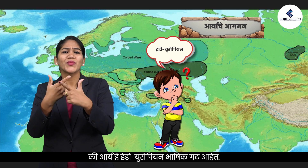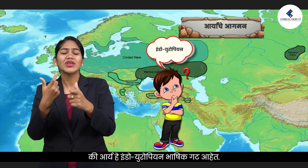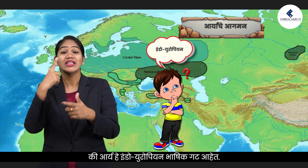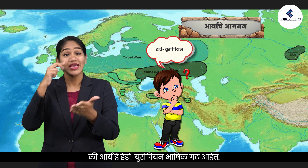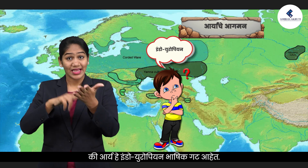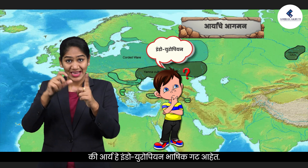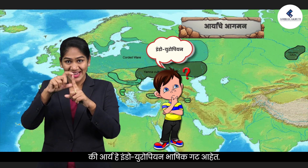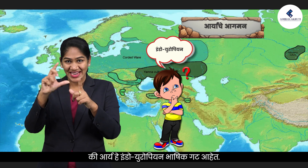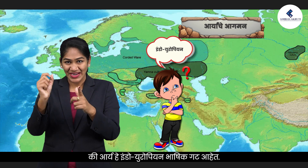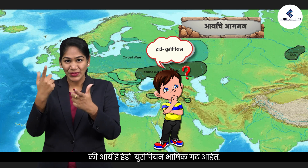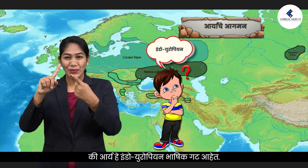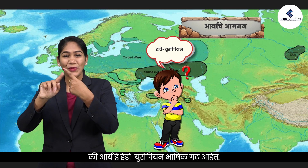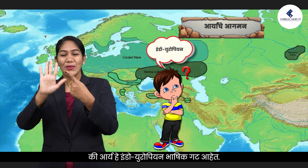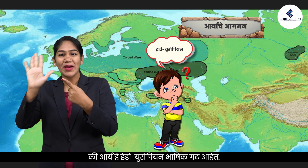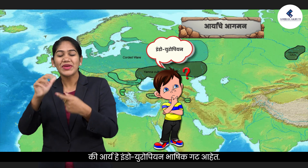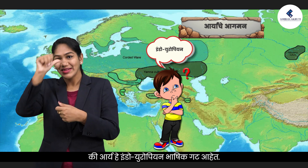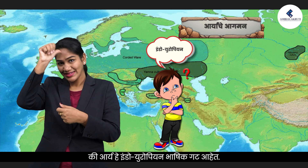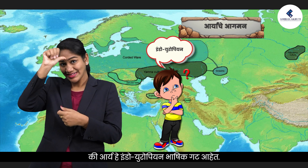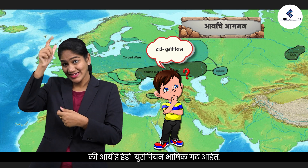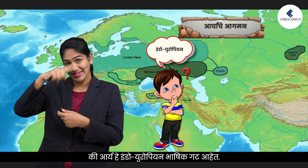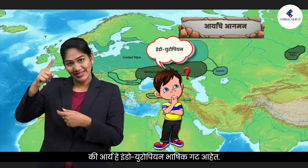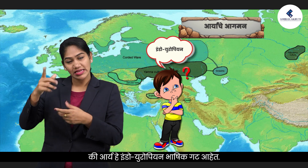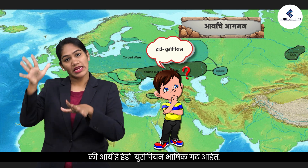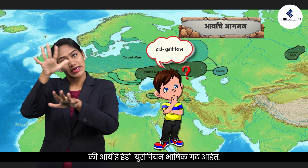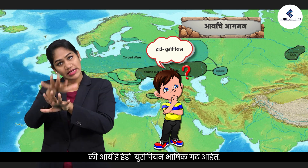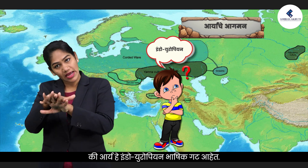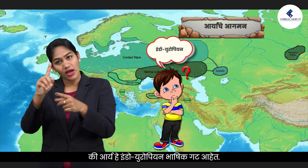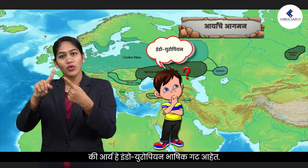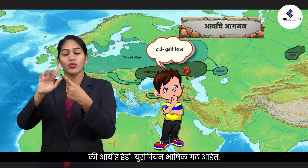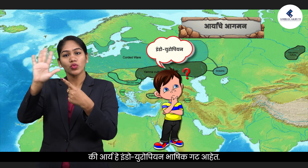की आर्य हे इंडो युरोपियन भाषेत गट आहेत.